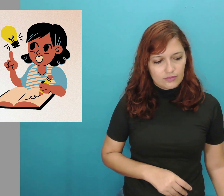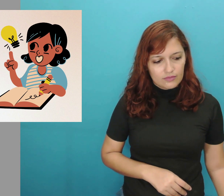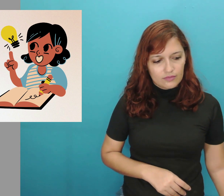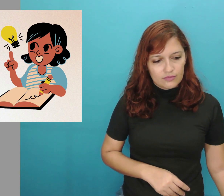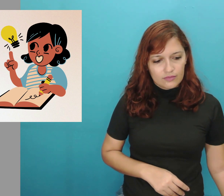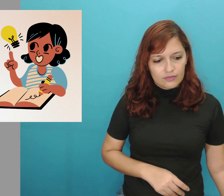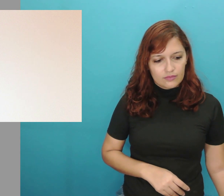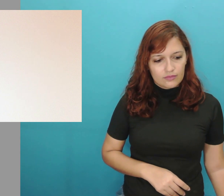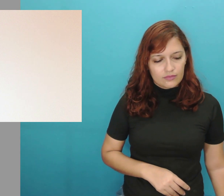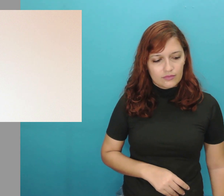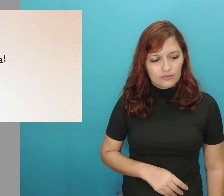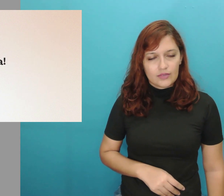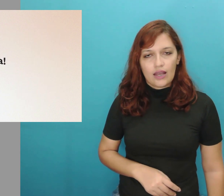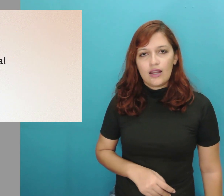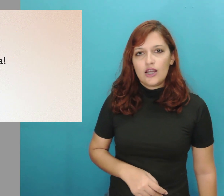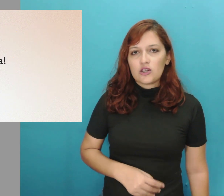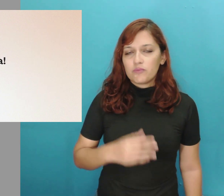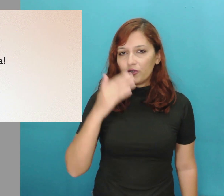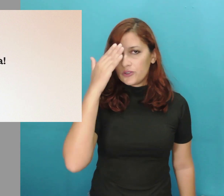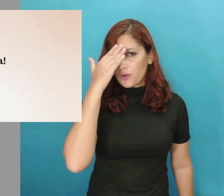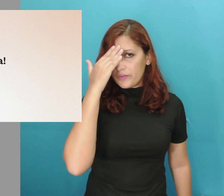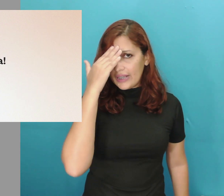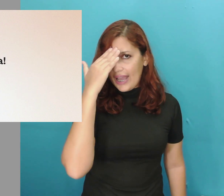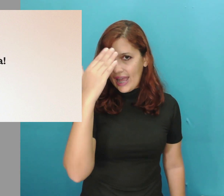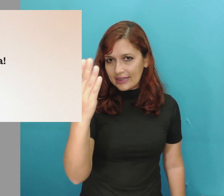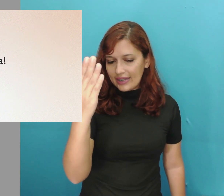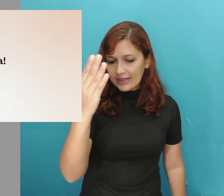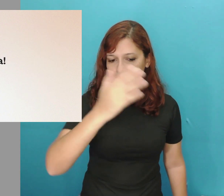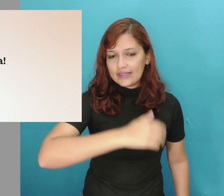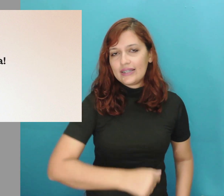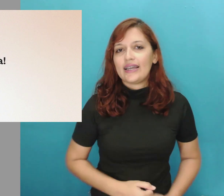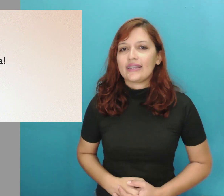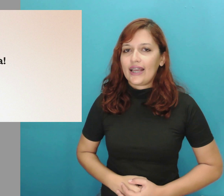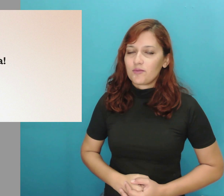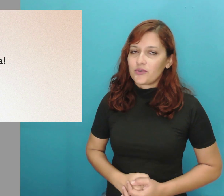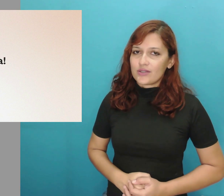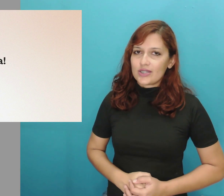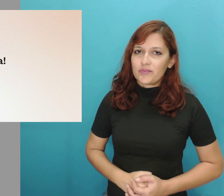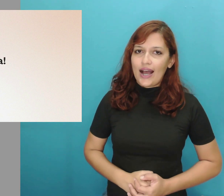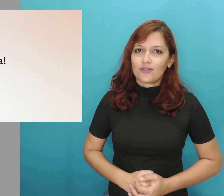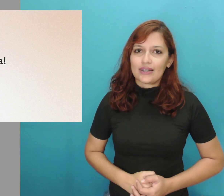Muito obrigada e até a próxima aula.